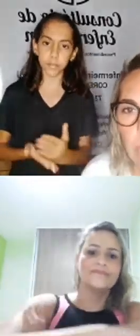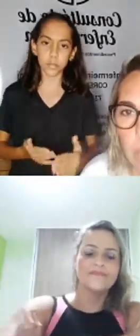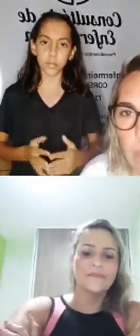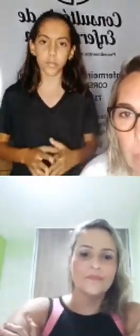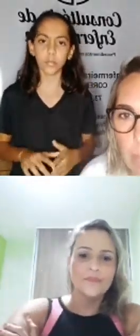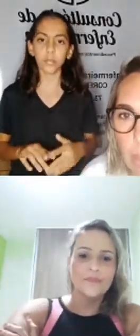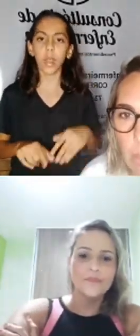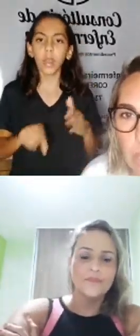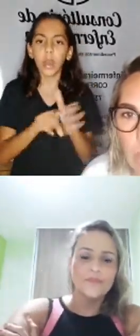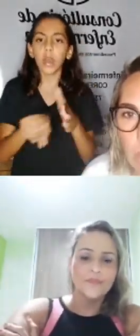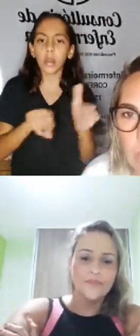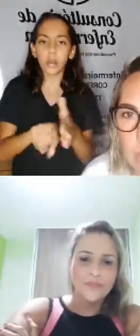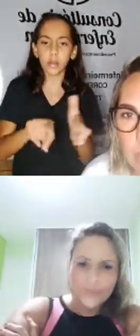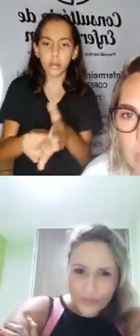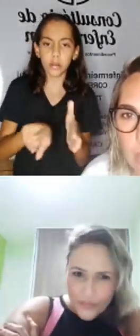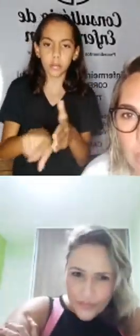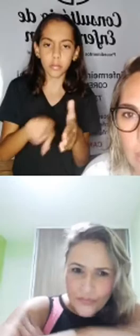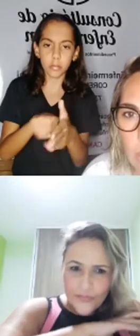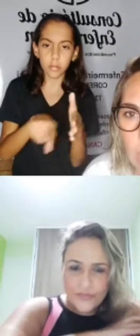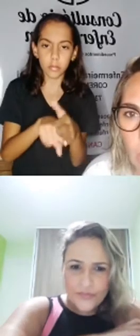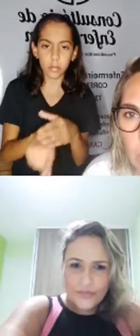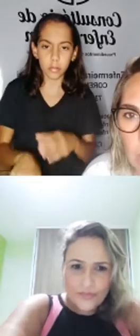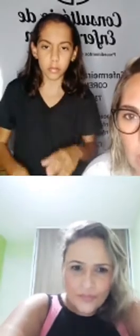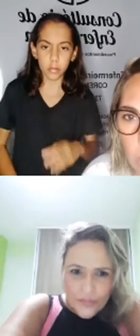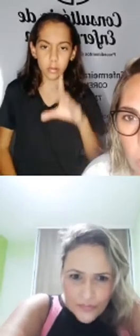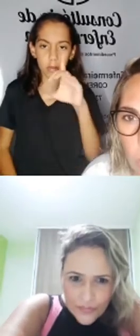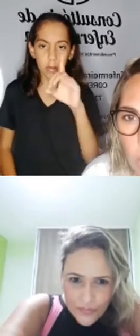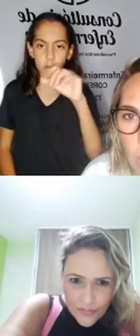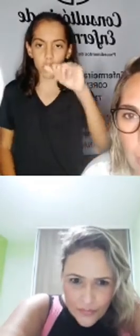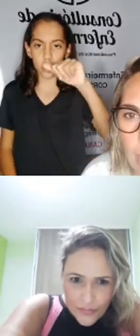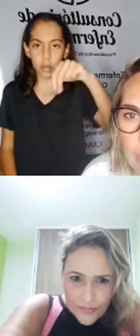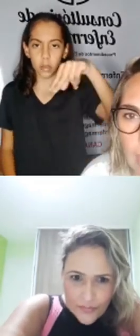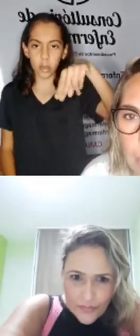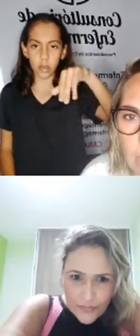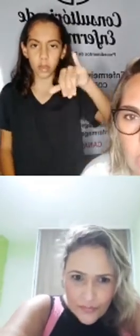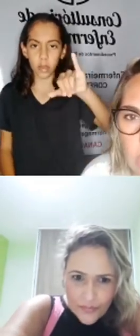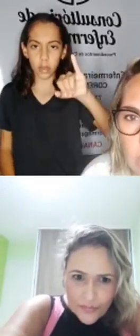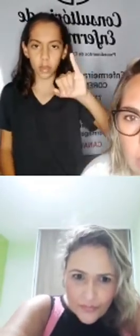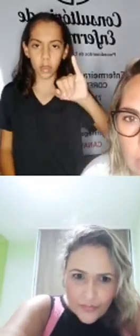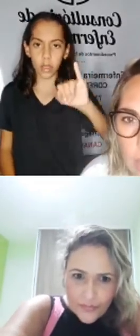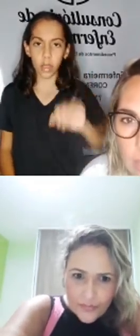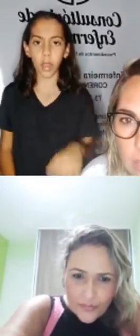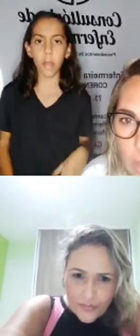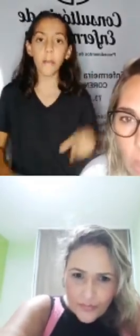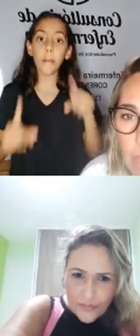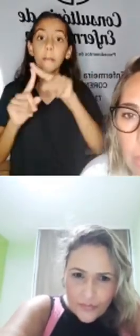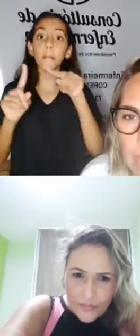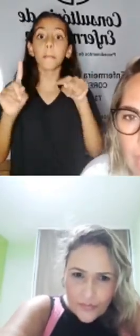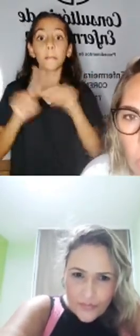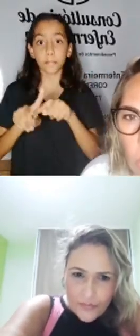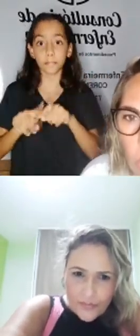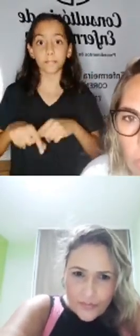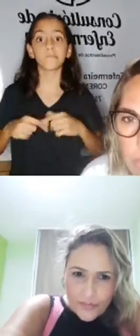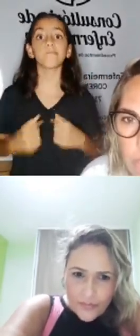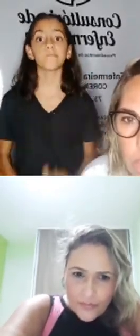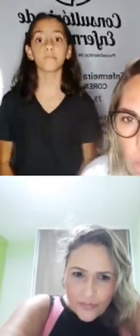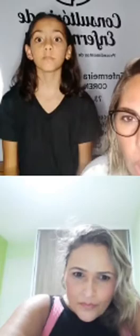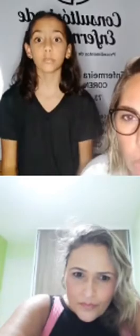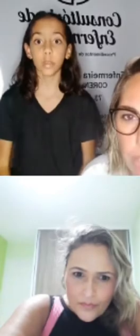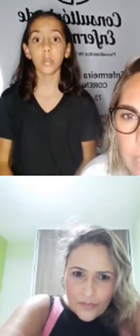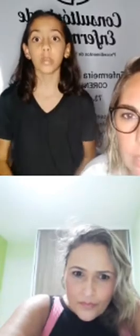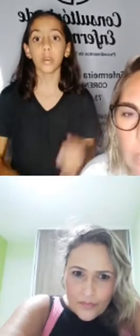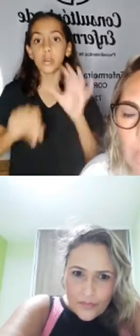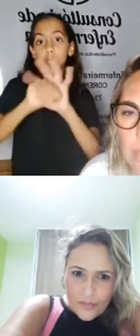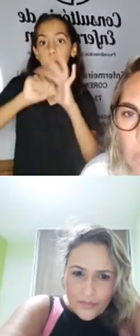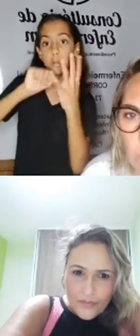Certo. Tem uma pergunta aqui, eu não sei se é Dani ou se é Rodrigo, mas é para gestantes que se contaminaram com o Covid,